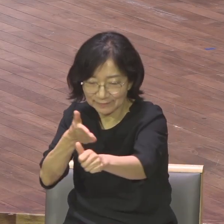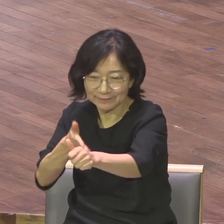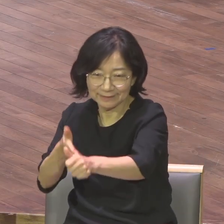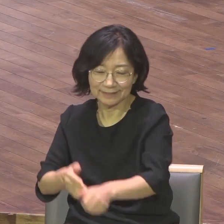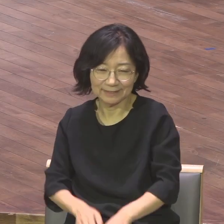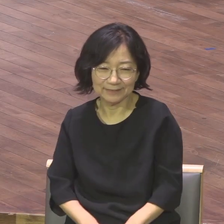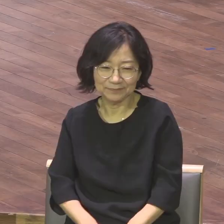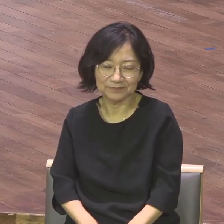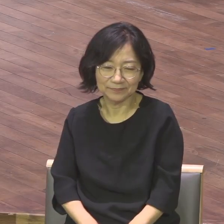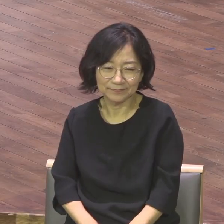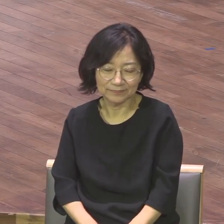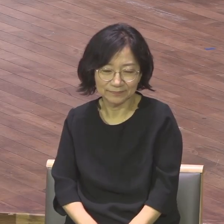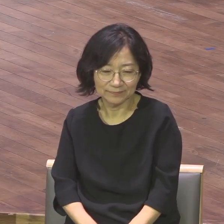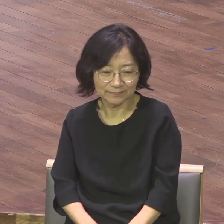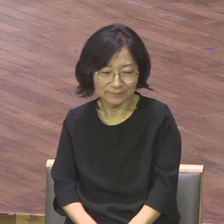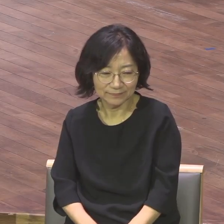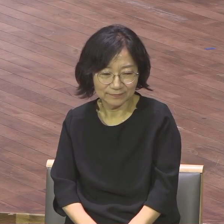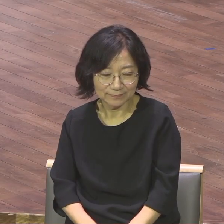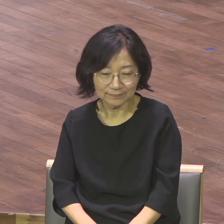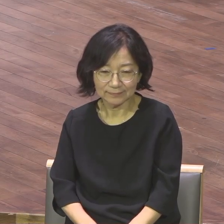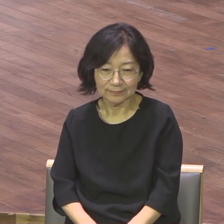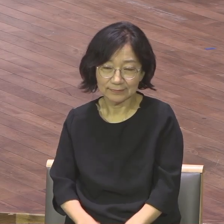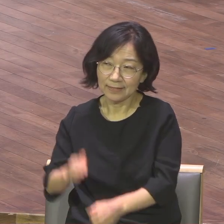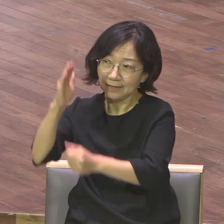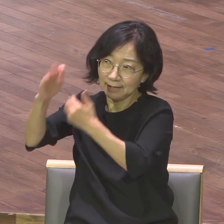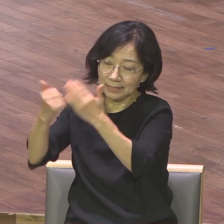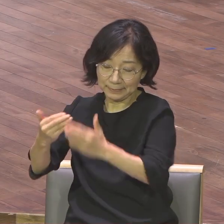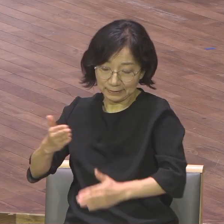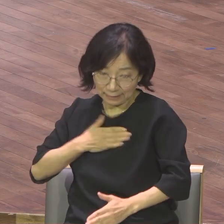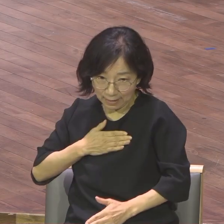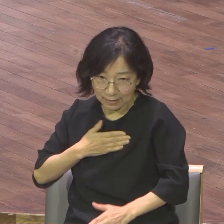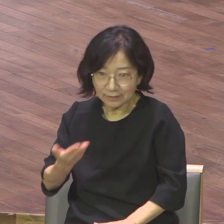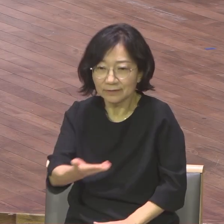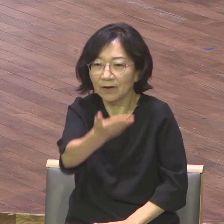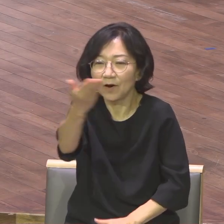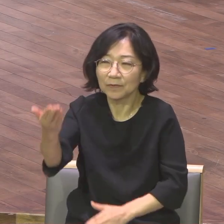주어졌어요. 저와 여러분에게 이 사명이 주어졌다고.